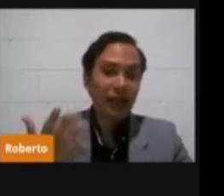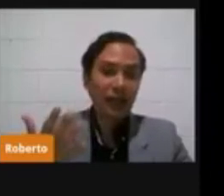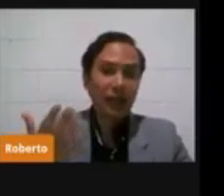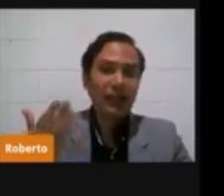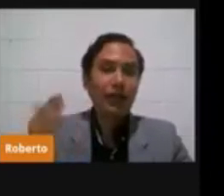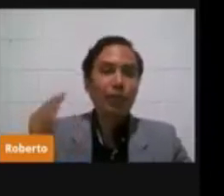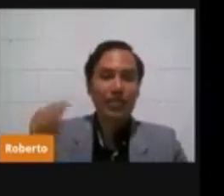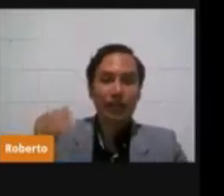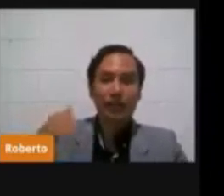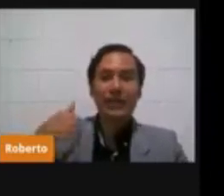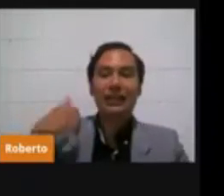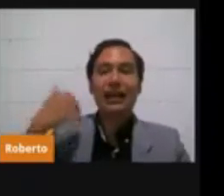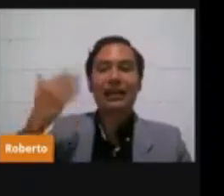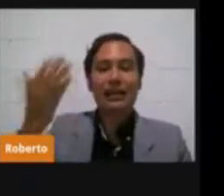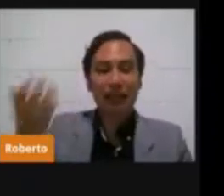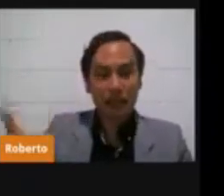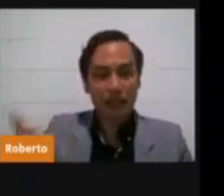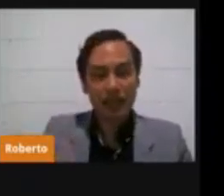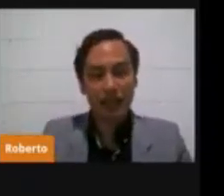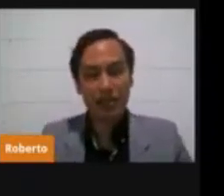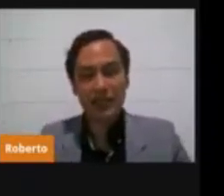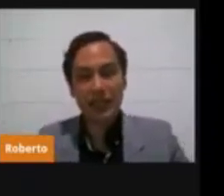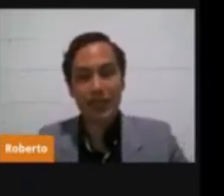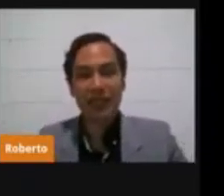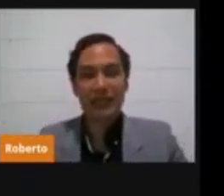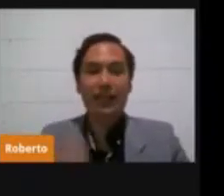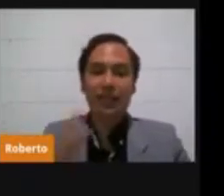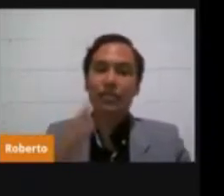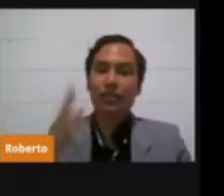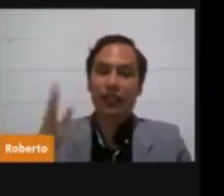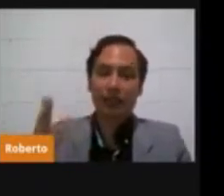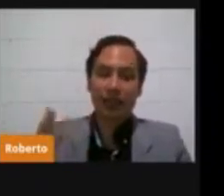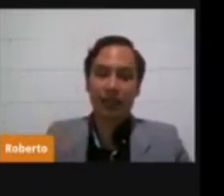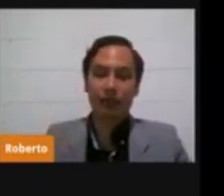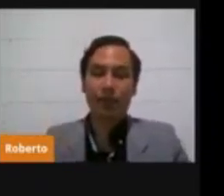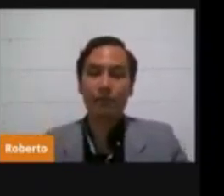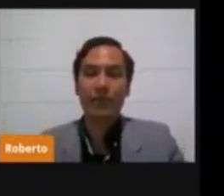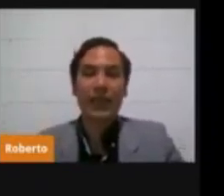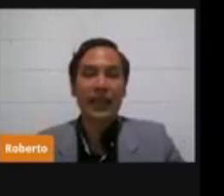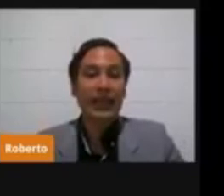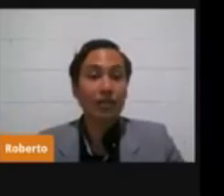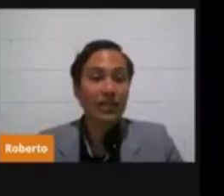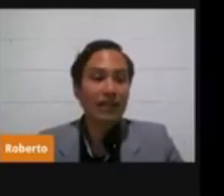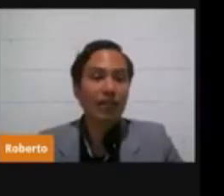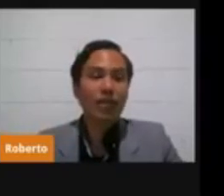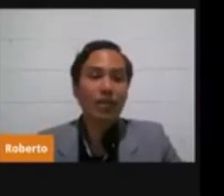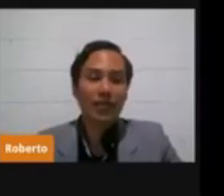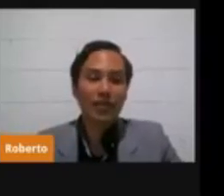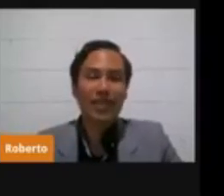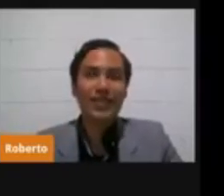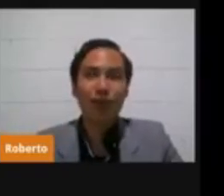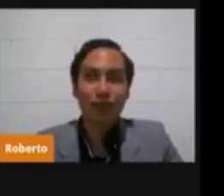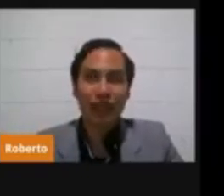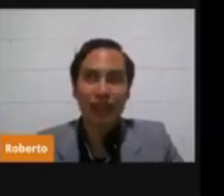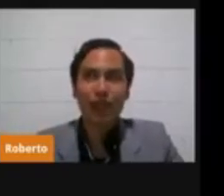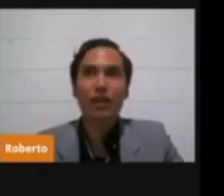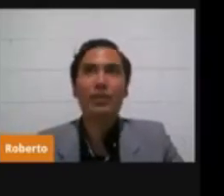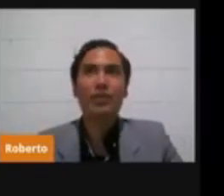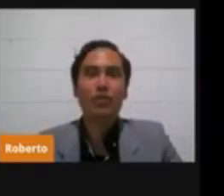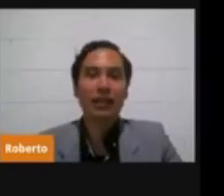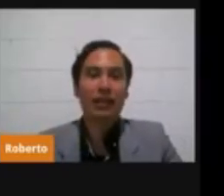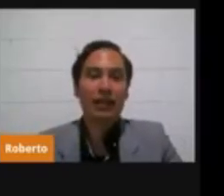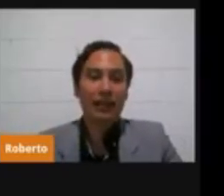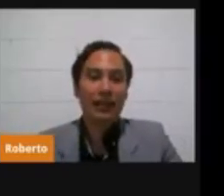oral, y posteriormente adquirimos la discapacidad, ahí sería una sordera prelingual. Entonces, a ver, una persona sorda es